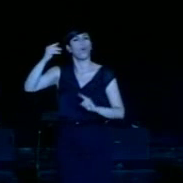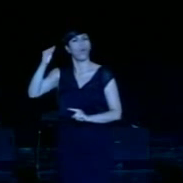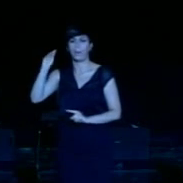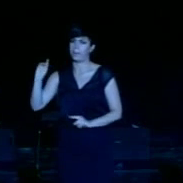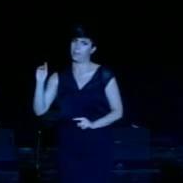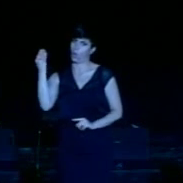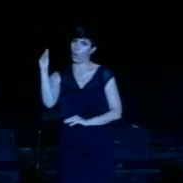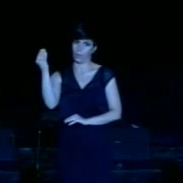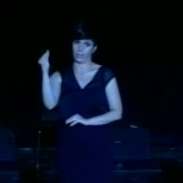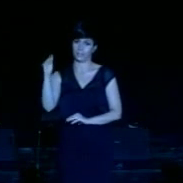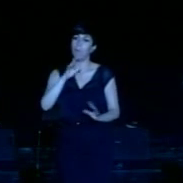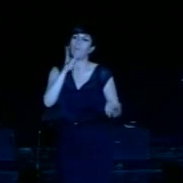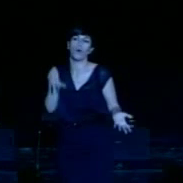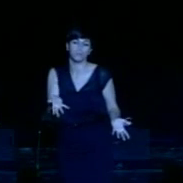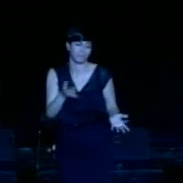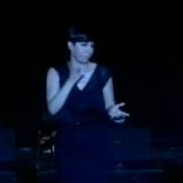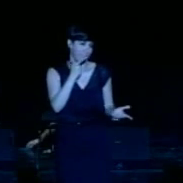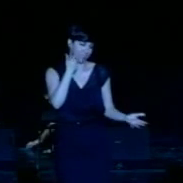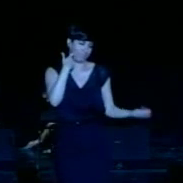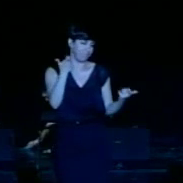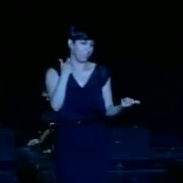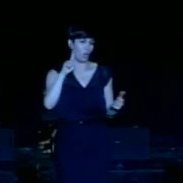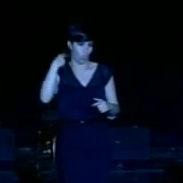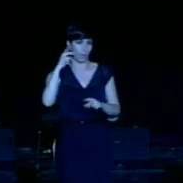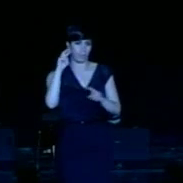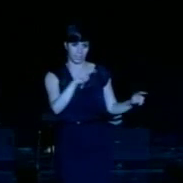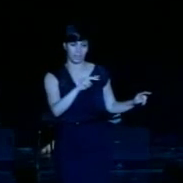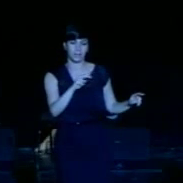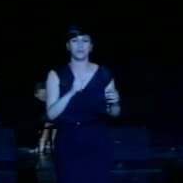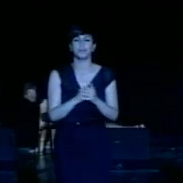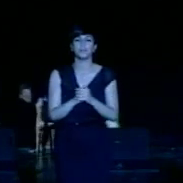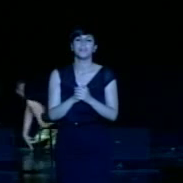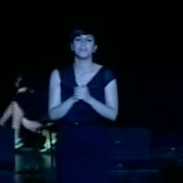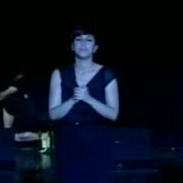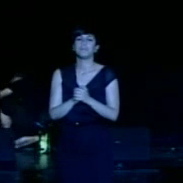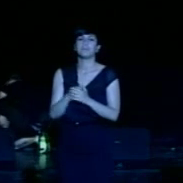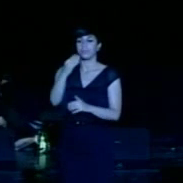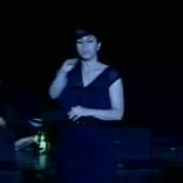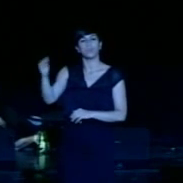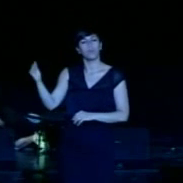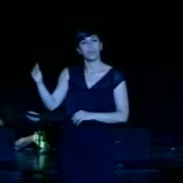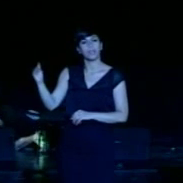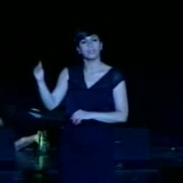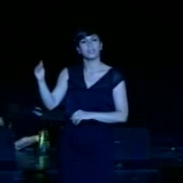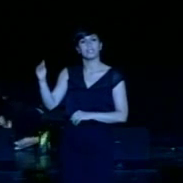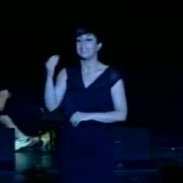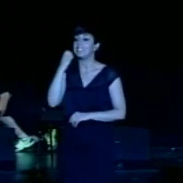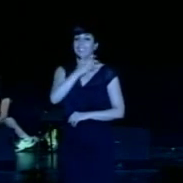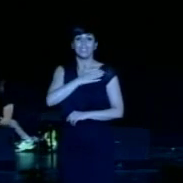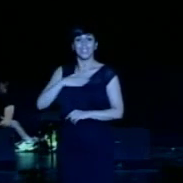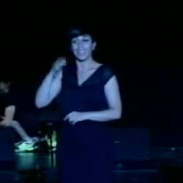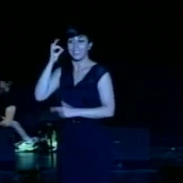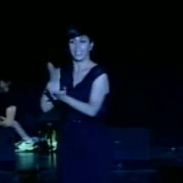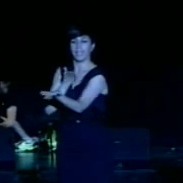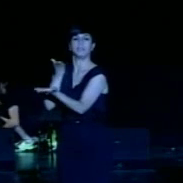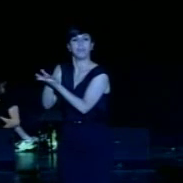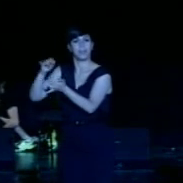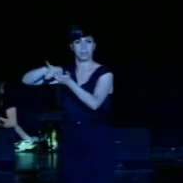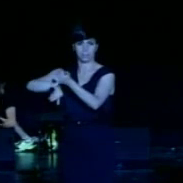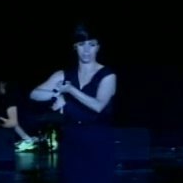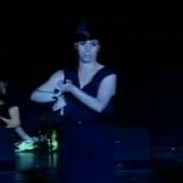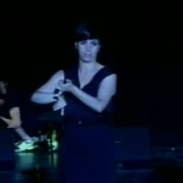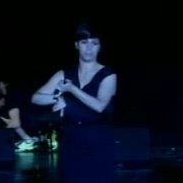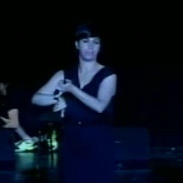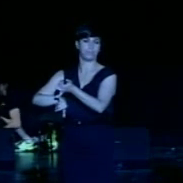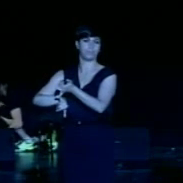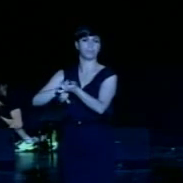jóvenes, ¿por qué será? Por razones obvias, ya lo van a ver. Y sobre todo cuando tienen intención de pedir en matrimonio a las chicas. Así